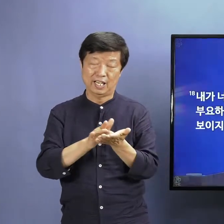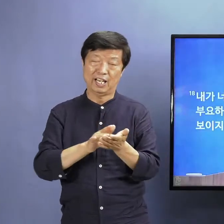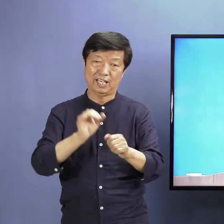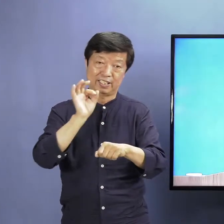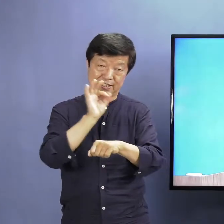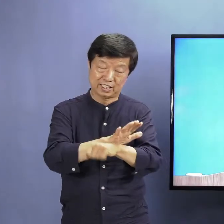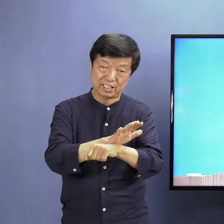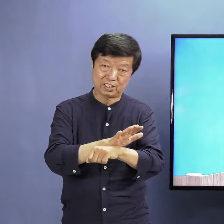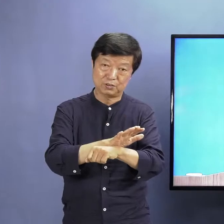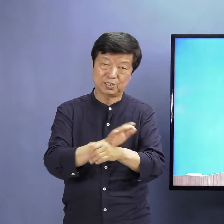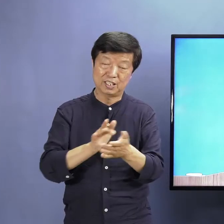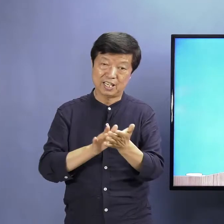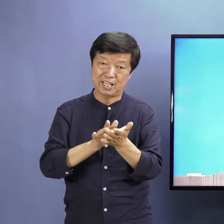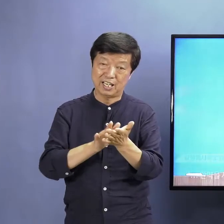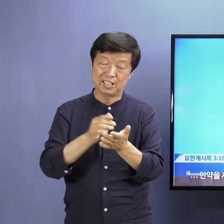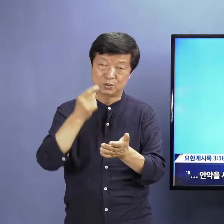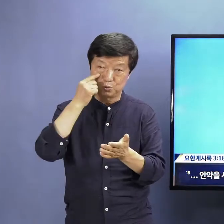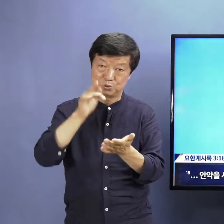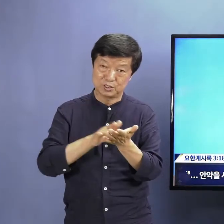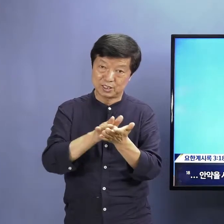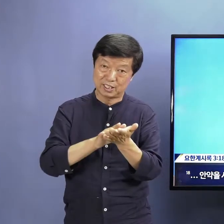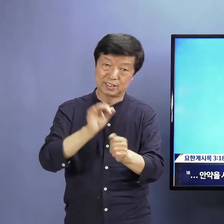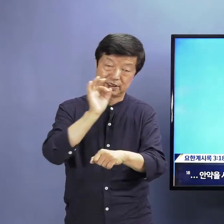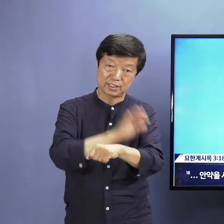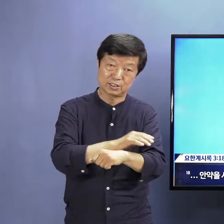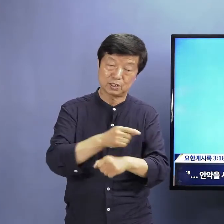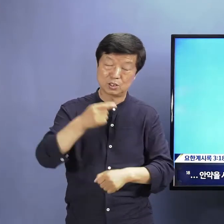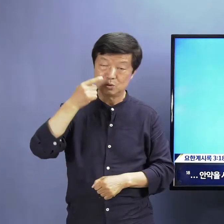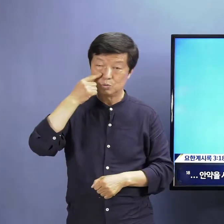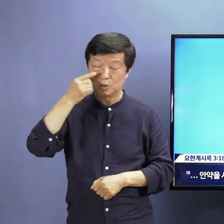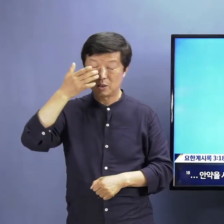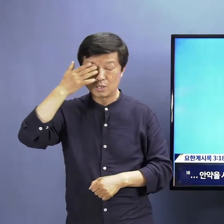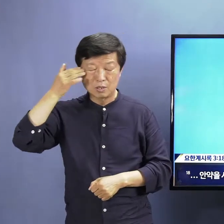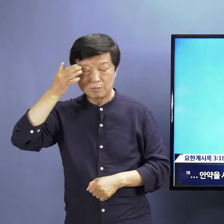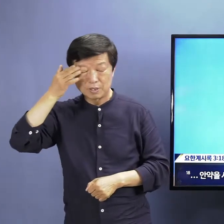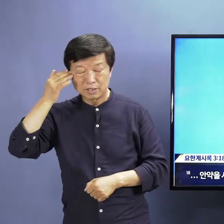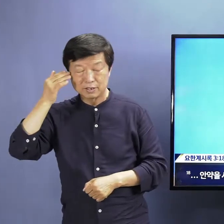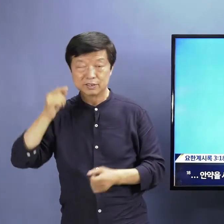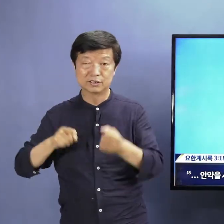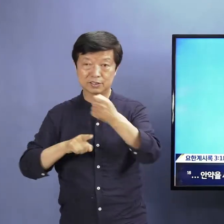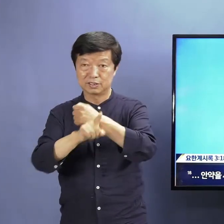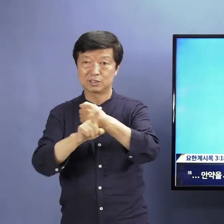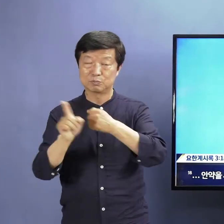주님이 특별히 안약을 사서 눈에 발라 보게 하라 라고 하신 것은요,